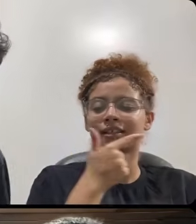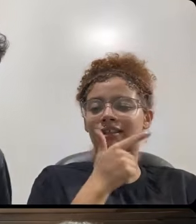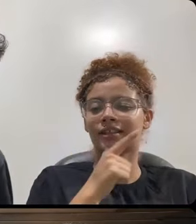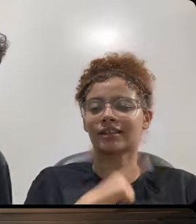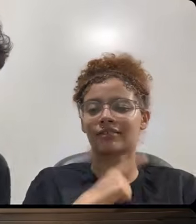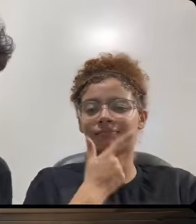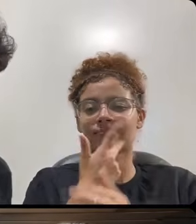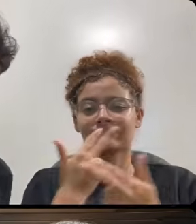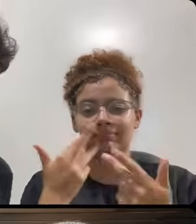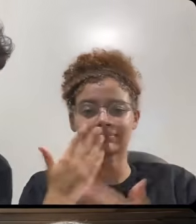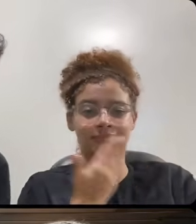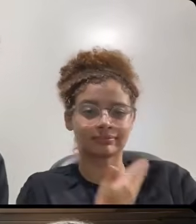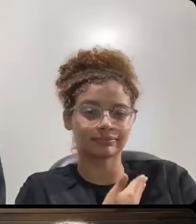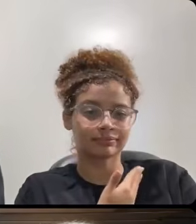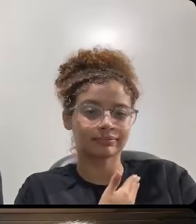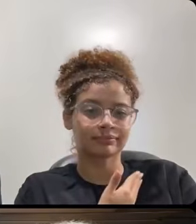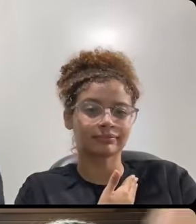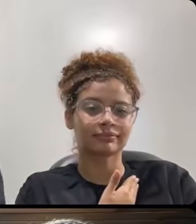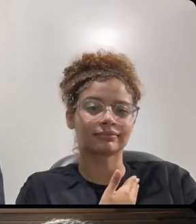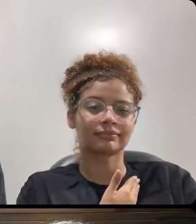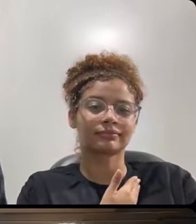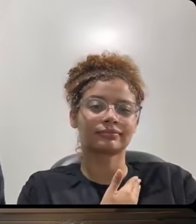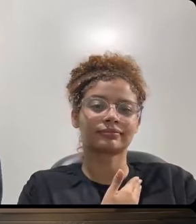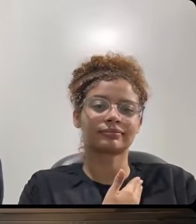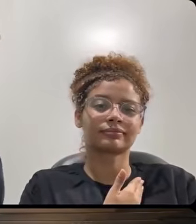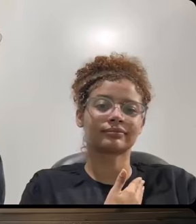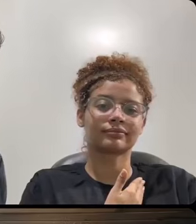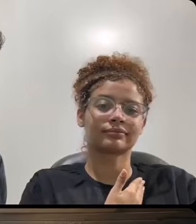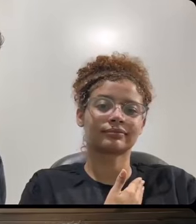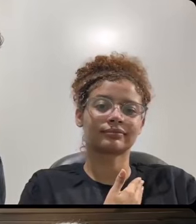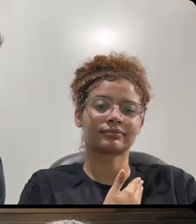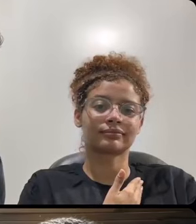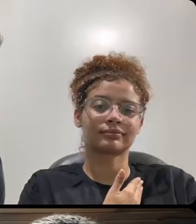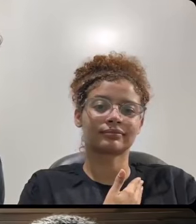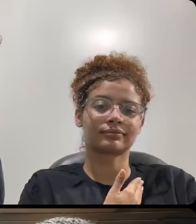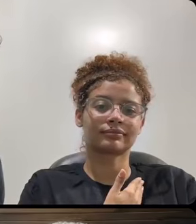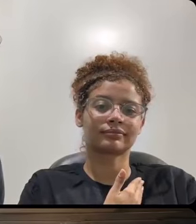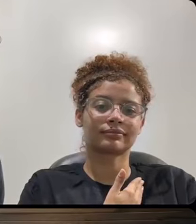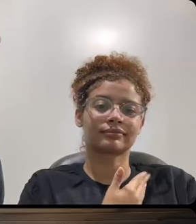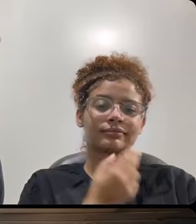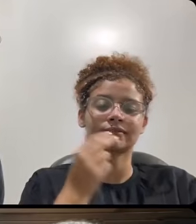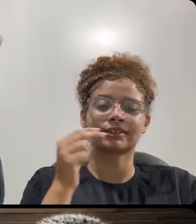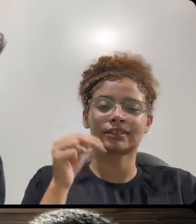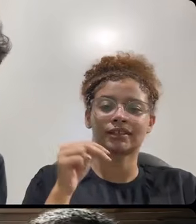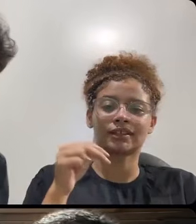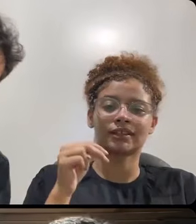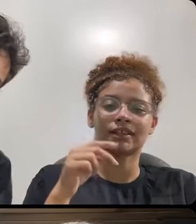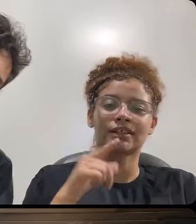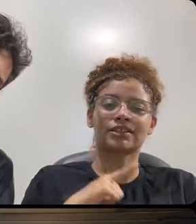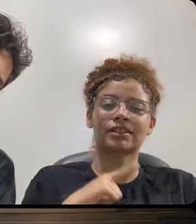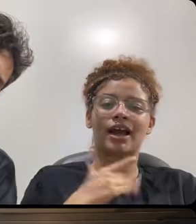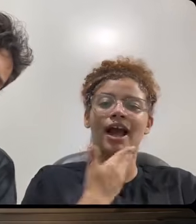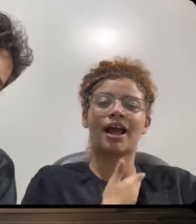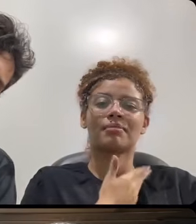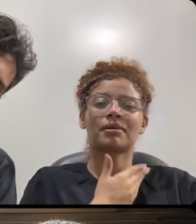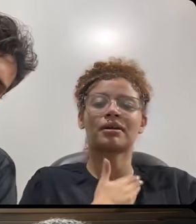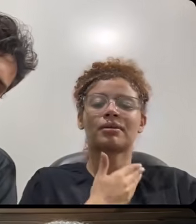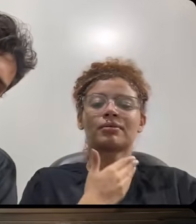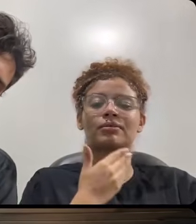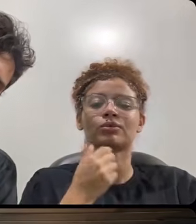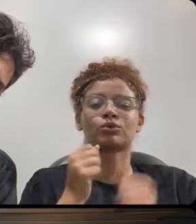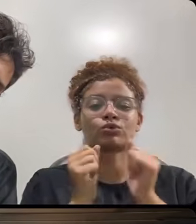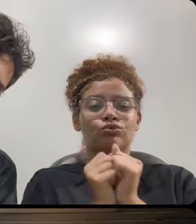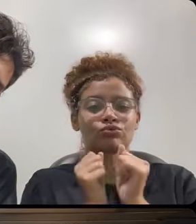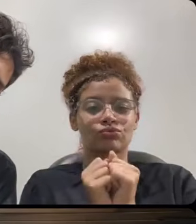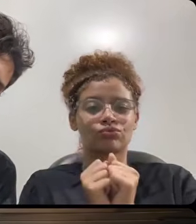ali. E pelas na série, né? O Sheldon, ele tinha ali um amigo, o Leonard. Ele dividiu o